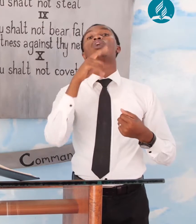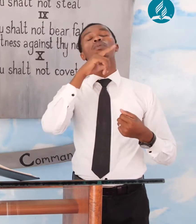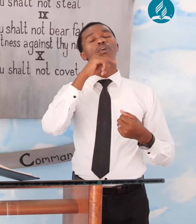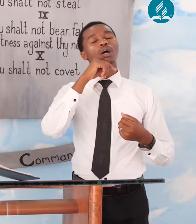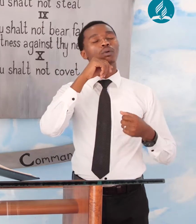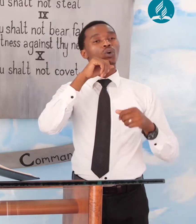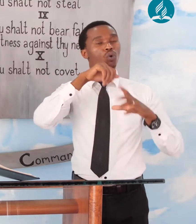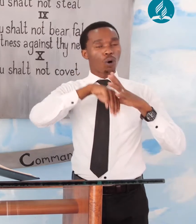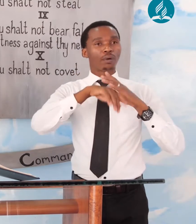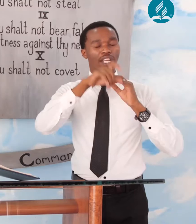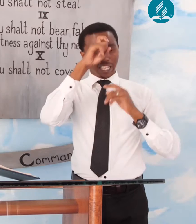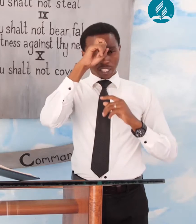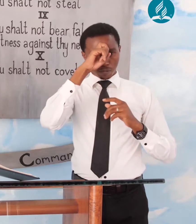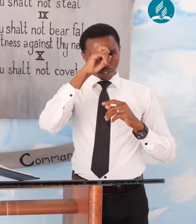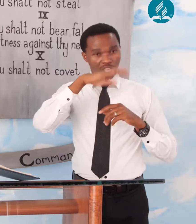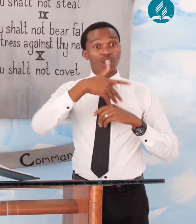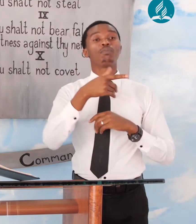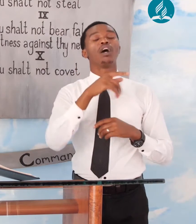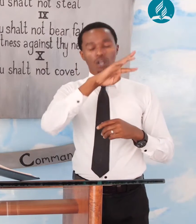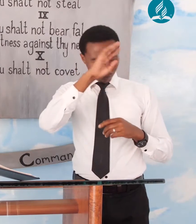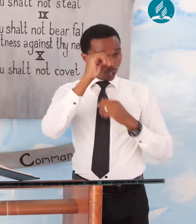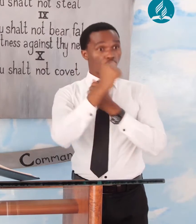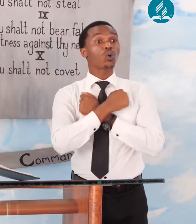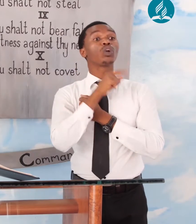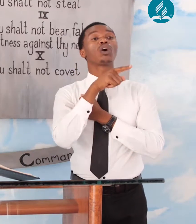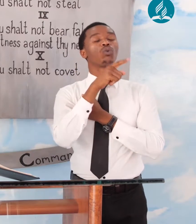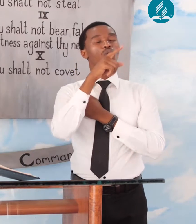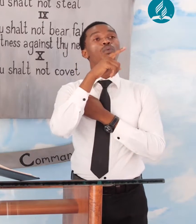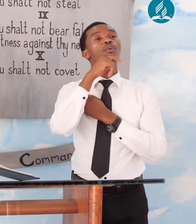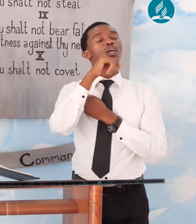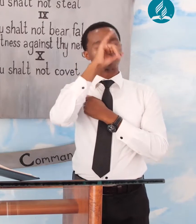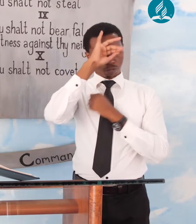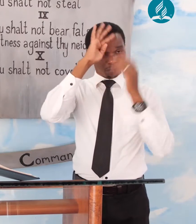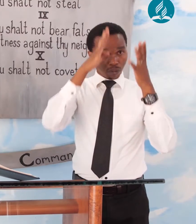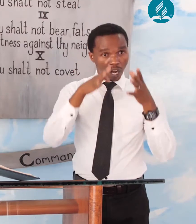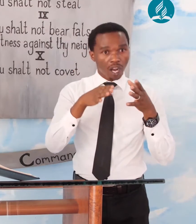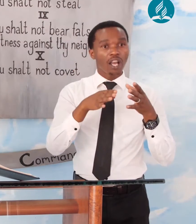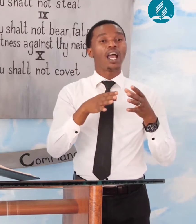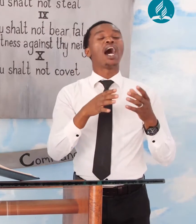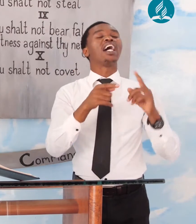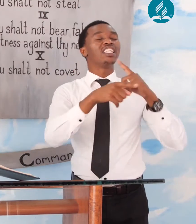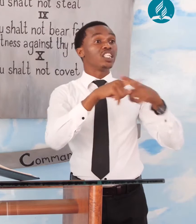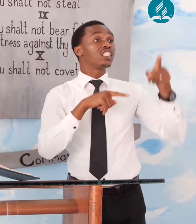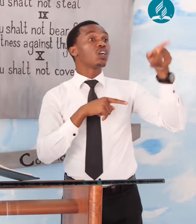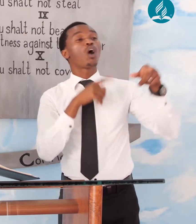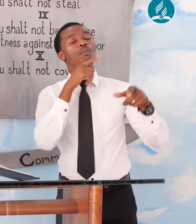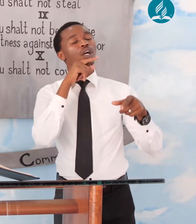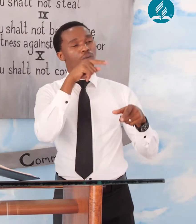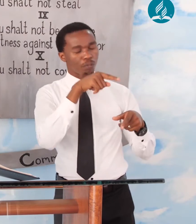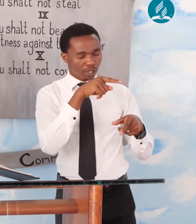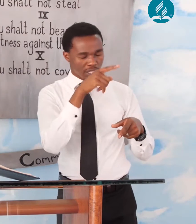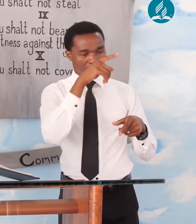bw'Abisirayeli yica umunyegiputa ngo amushyingura mu musenyi nk'ejo yaho aza kubona